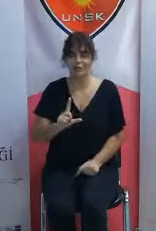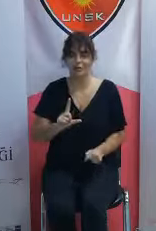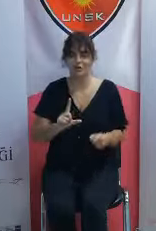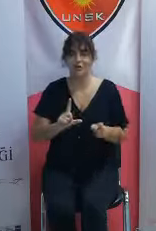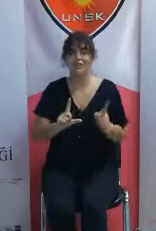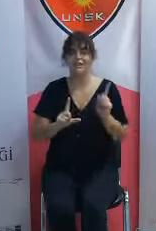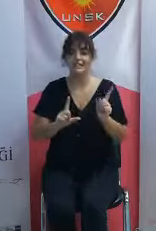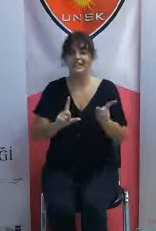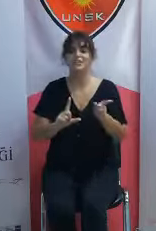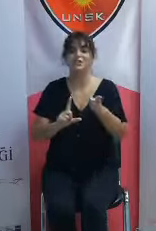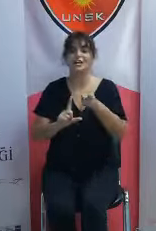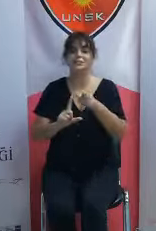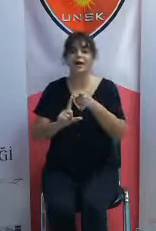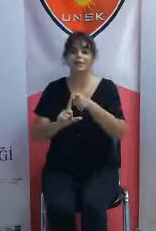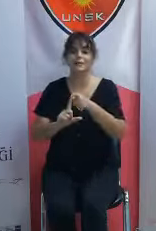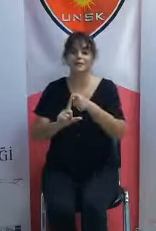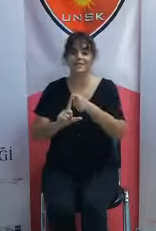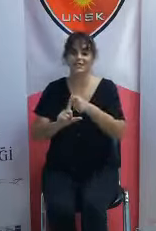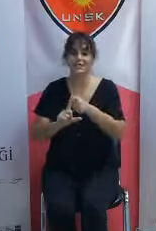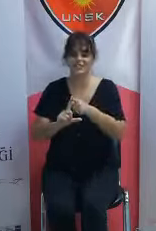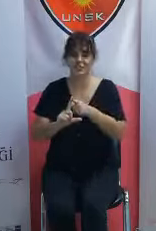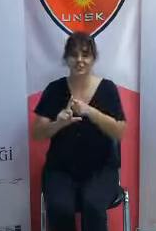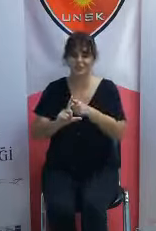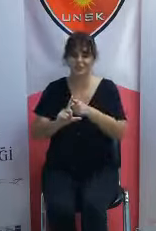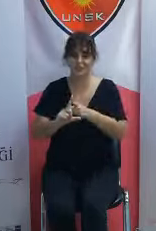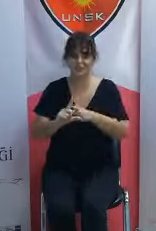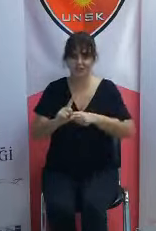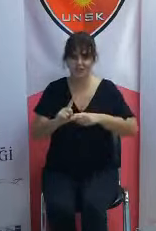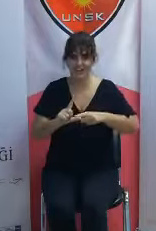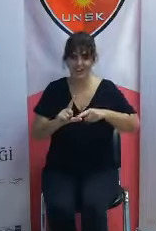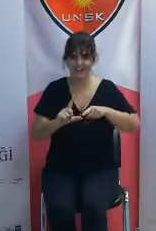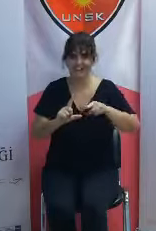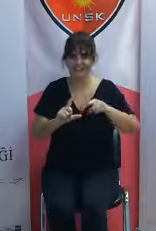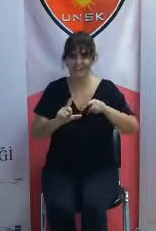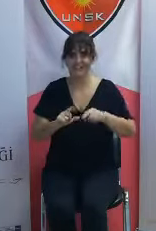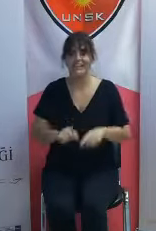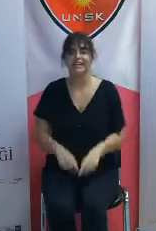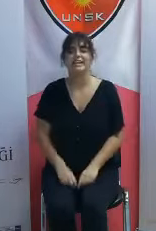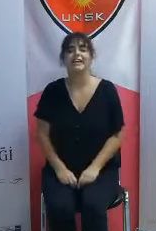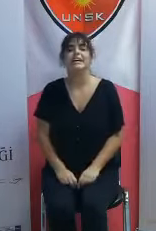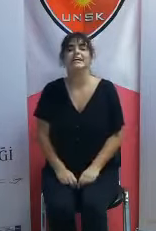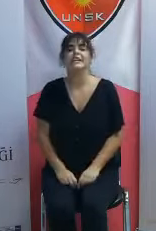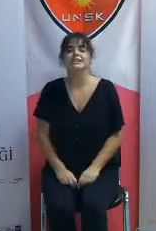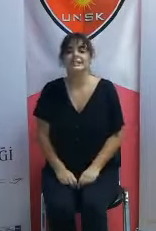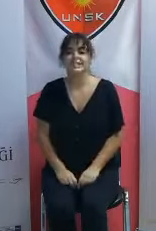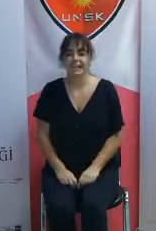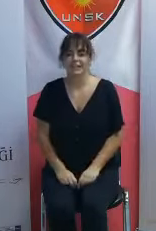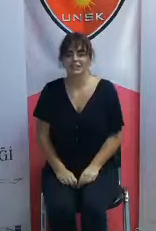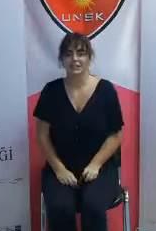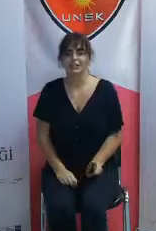gösteriyor. Diğer işaret parmağımızı da çiziyoruz. J. K için